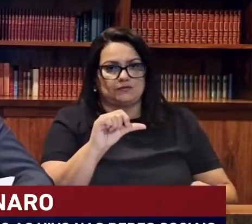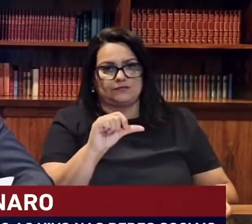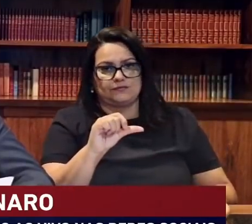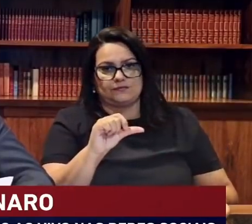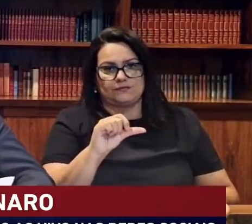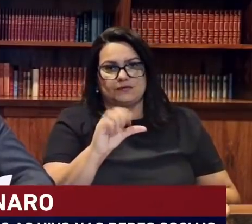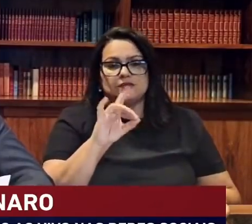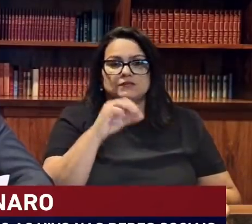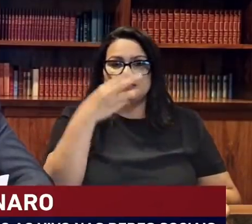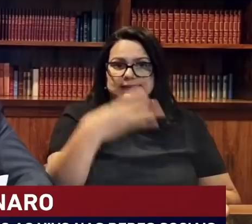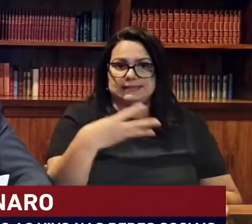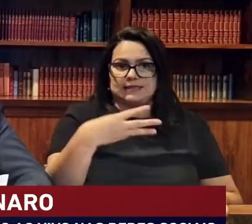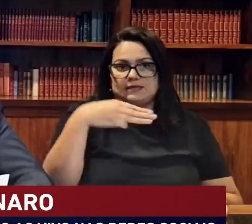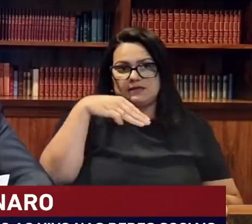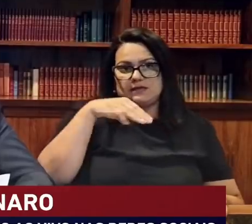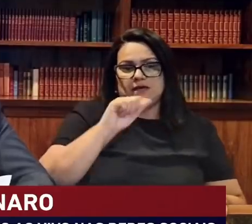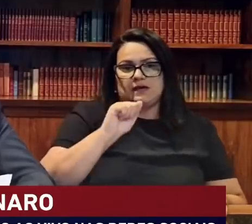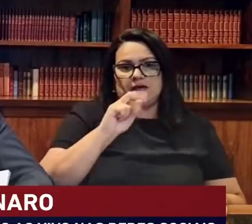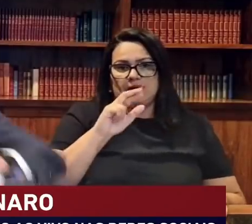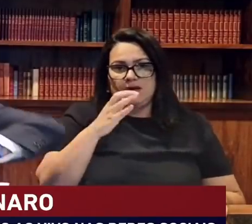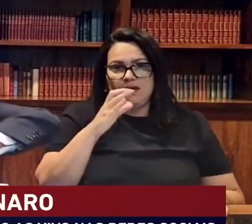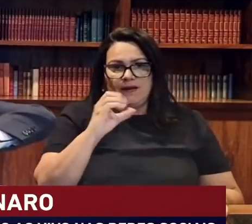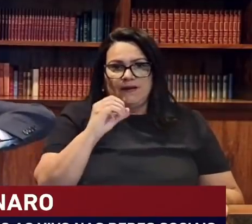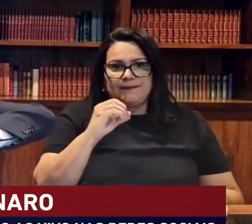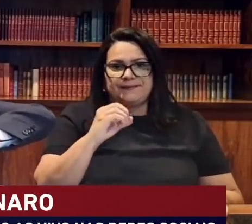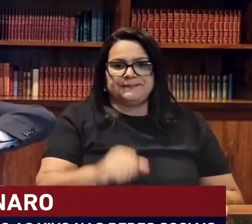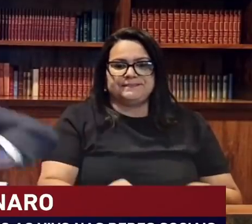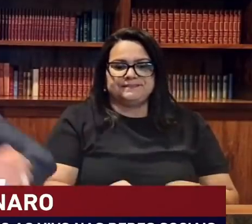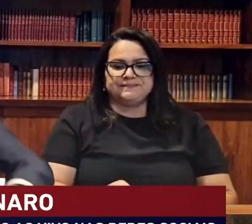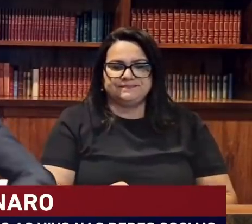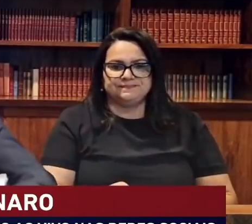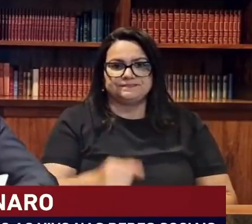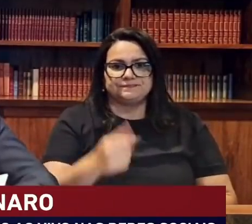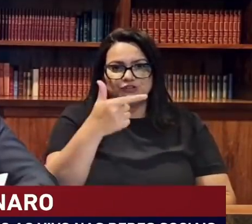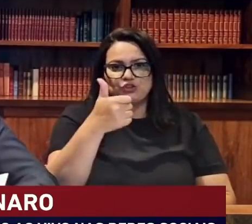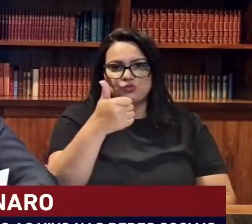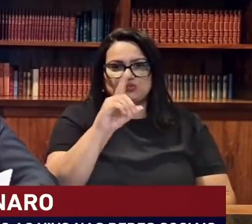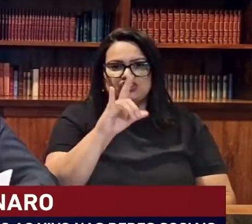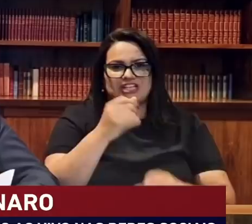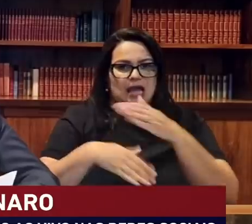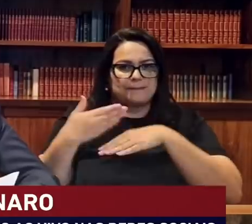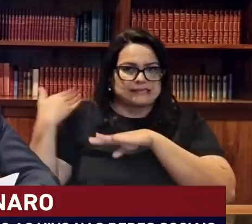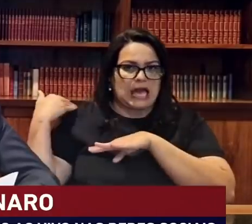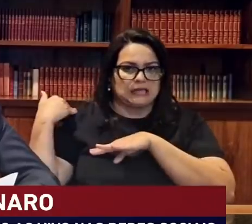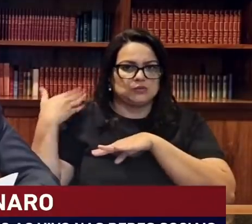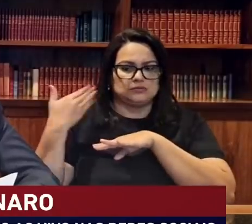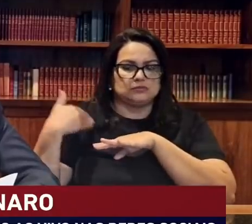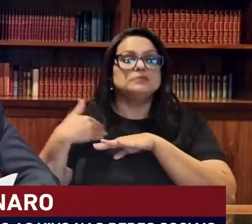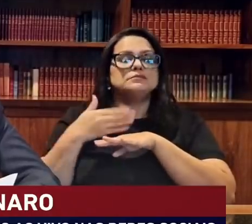No dia 3 de março, agora, 3 de março agora, 21 dias atrás, encaminhar